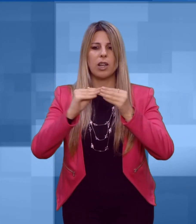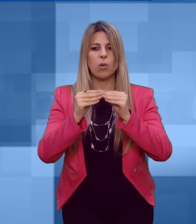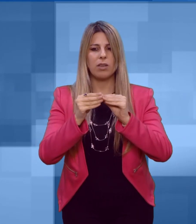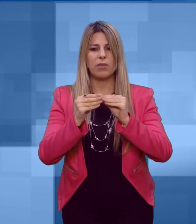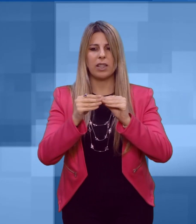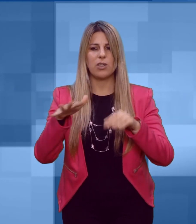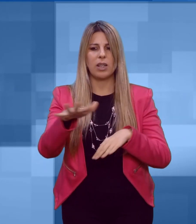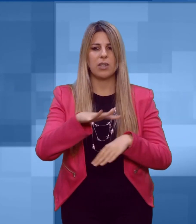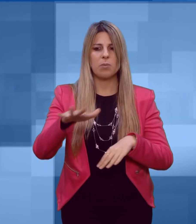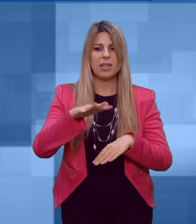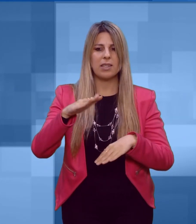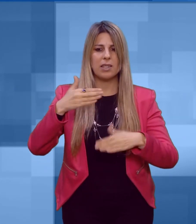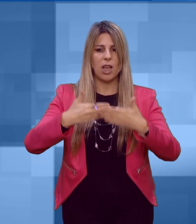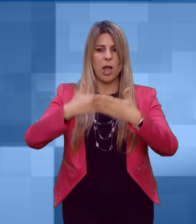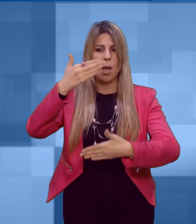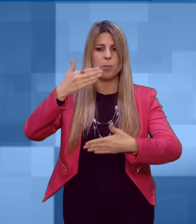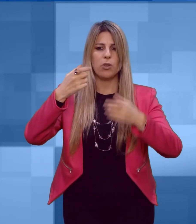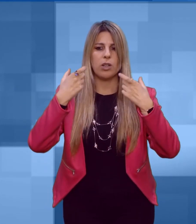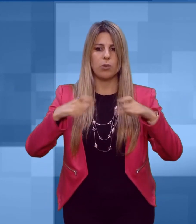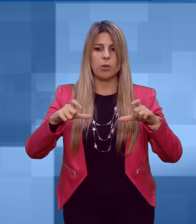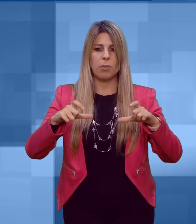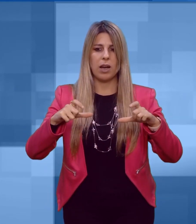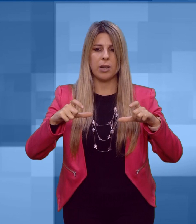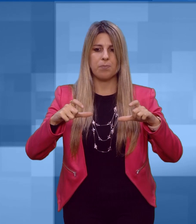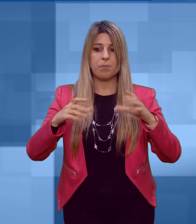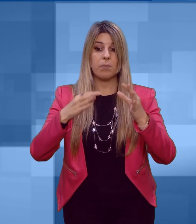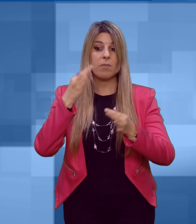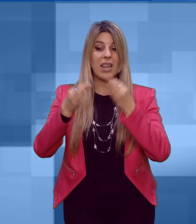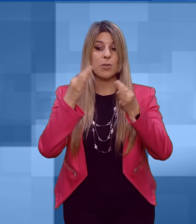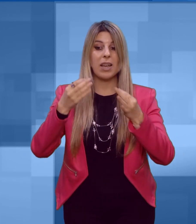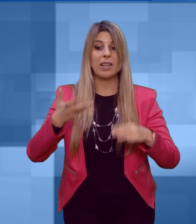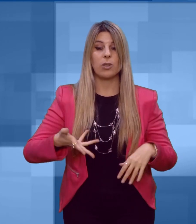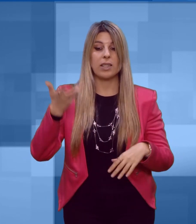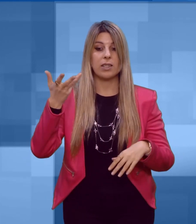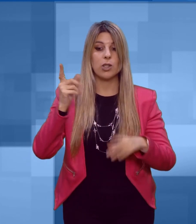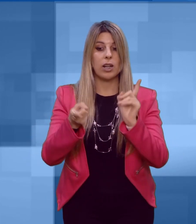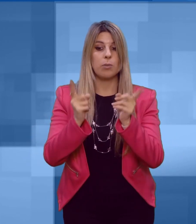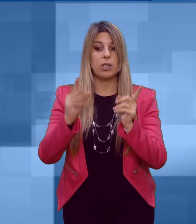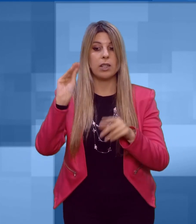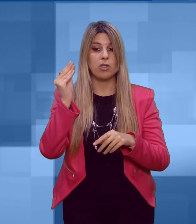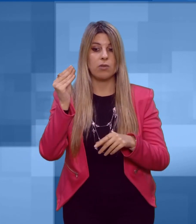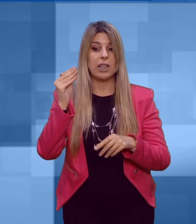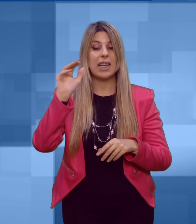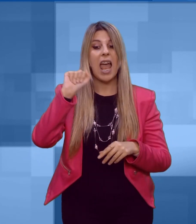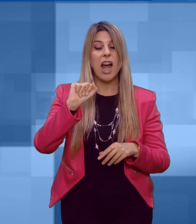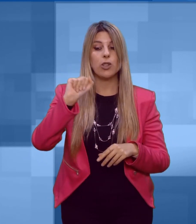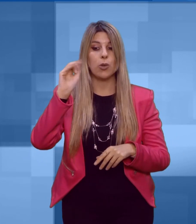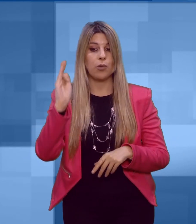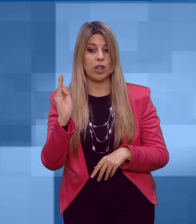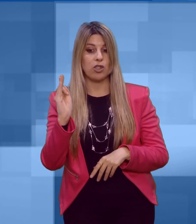Ha evidenziato l'assessore alle politiche giovanili Antonio Franceschi. La scelta del soggetto da rappresentare non poteva che